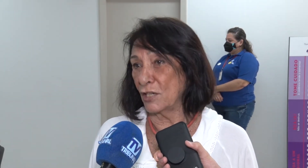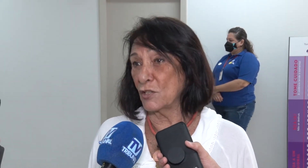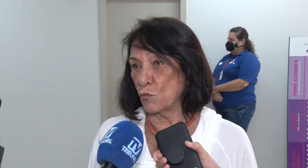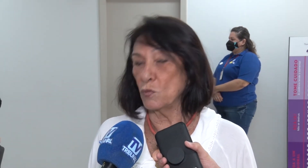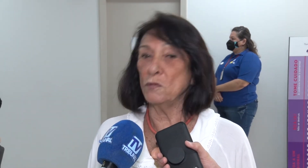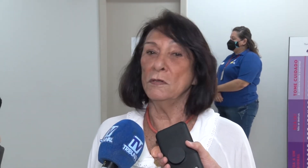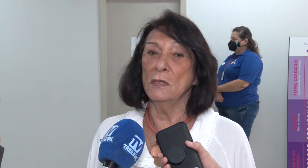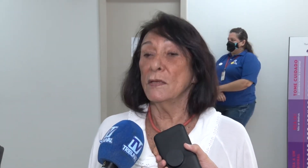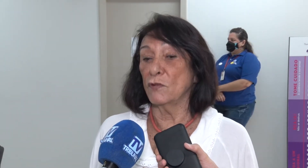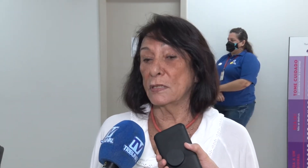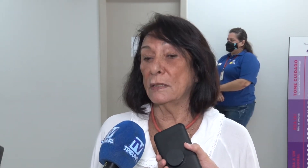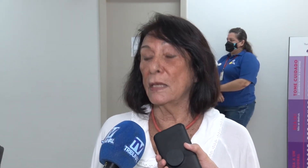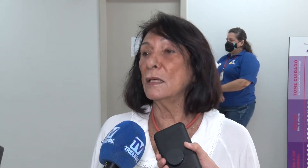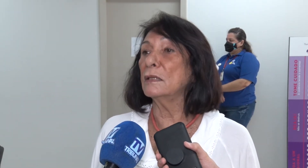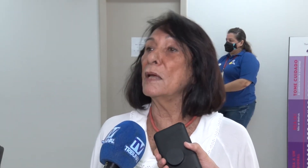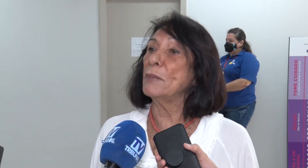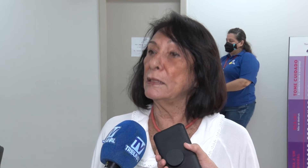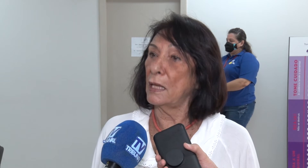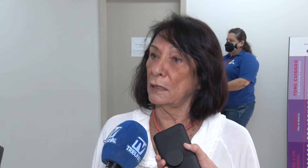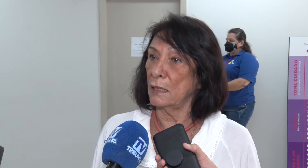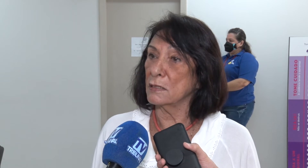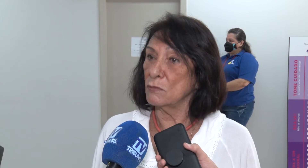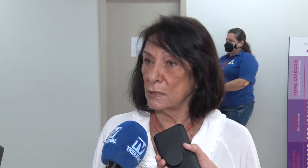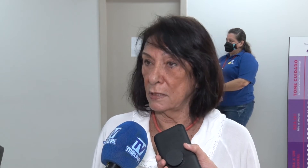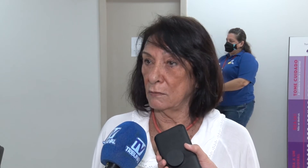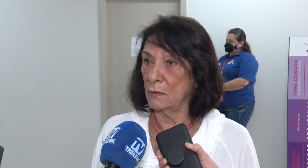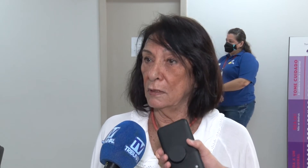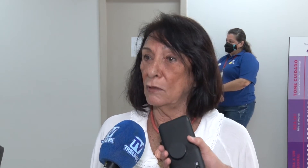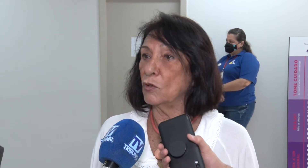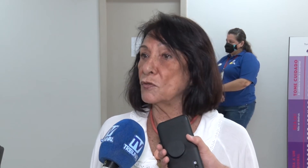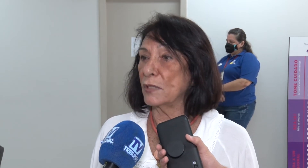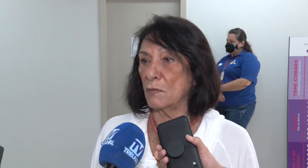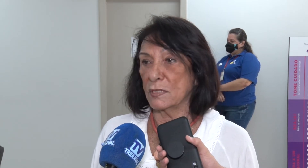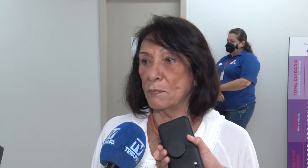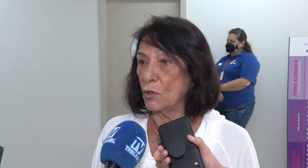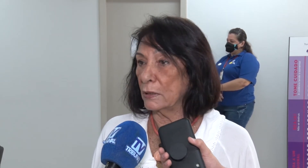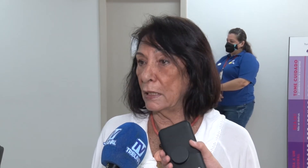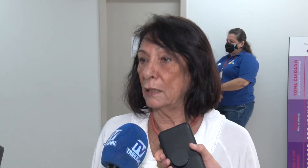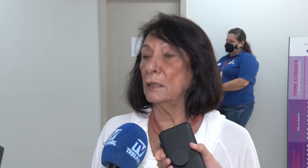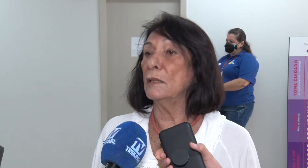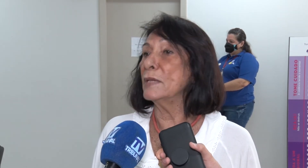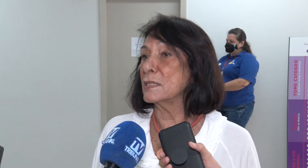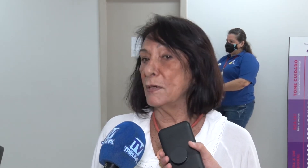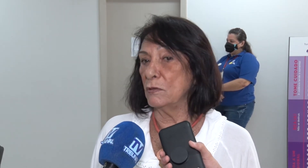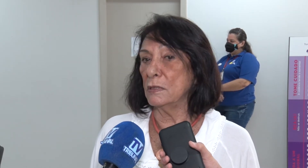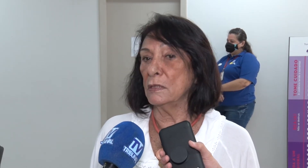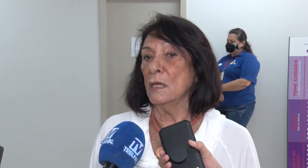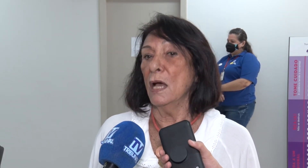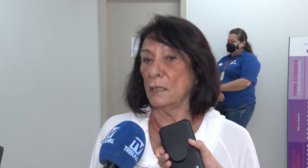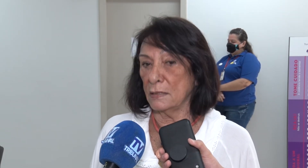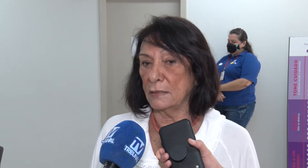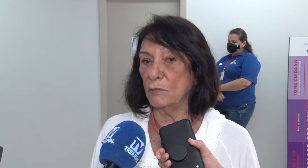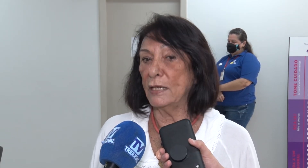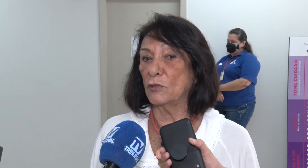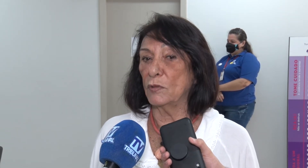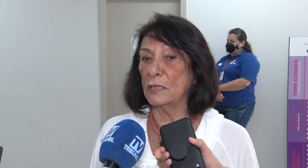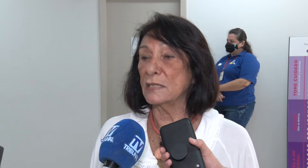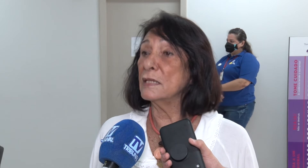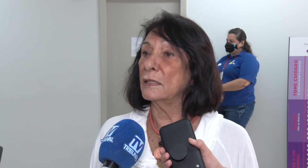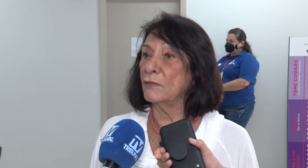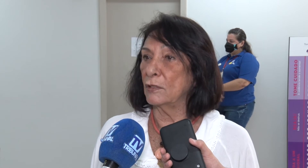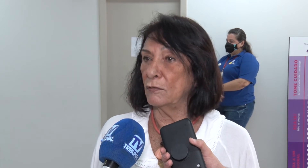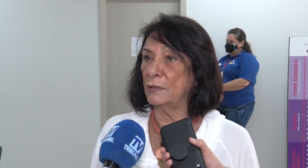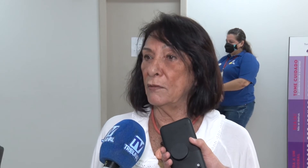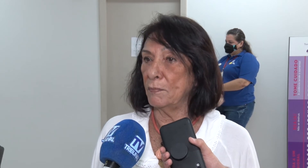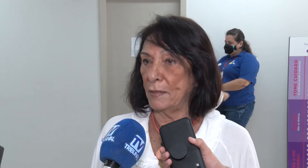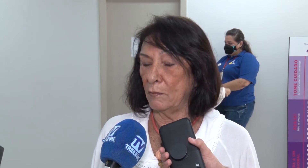a linguagem é surda, e você tem que interpretar aquela situação. Então nós ficamos impotentes e na mesma hora a Casa da Mulher tomou a